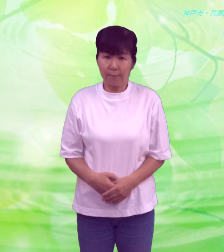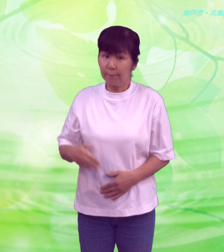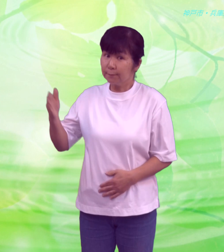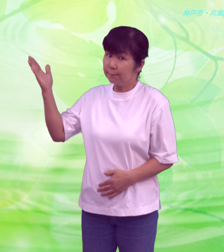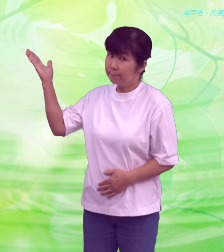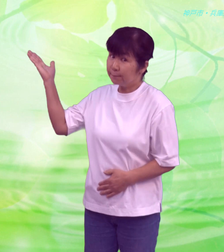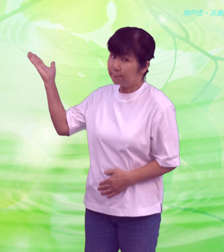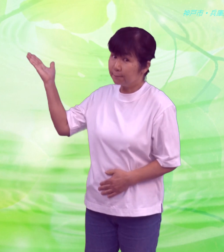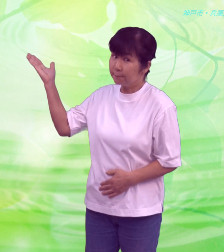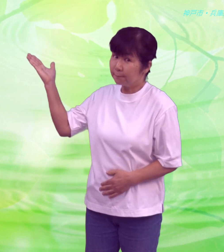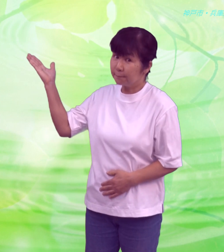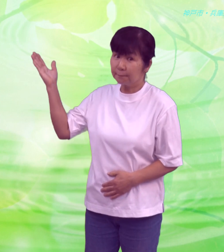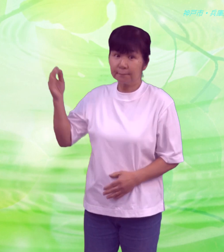アジュール舞子